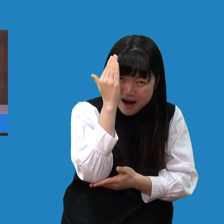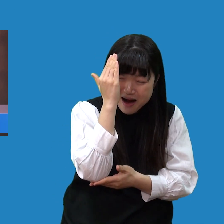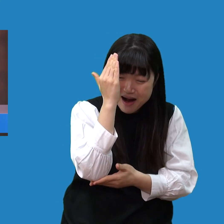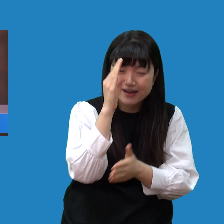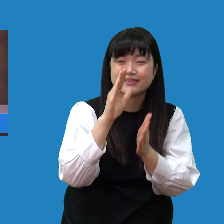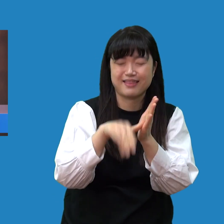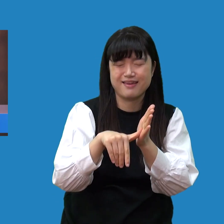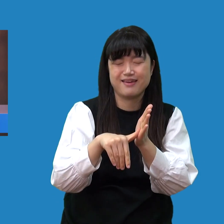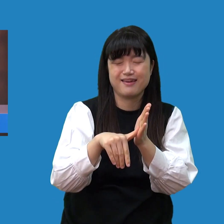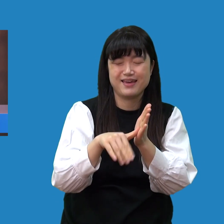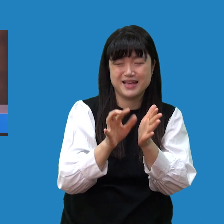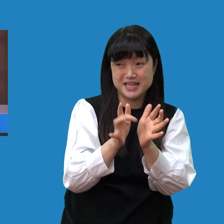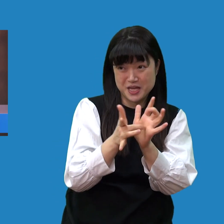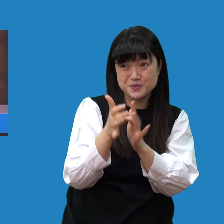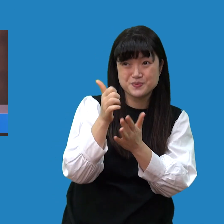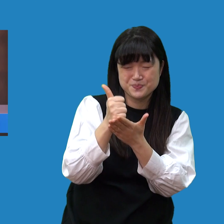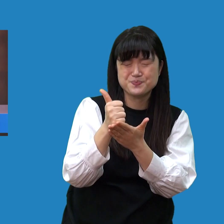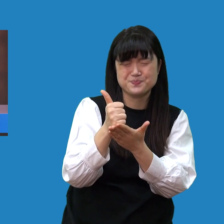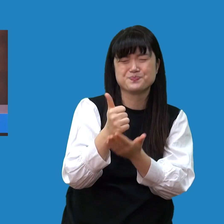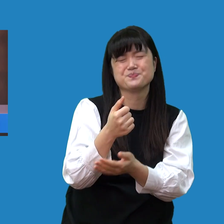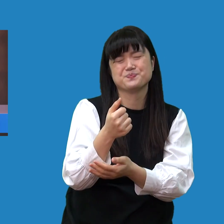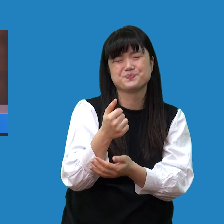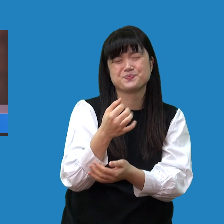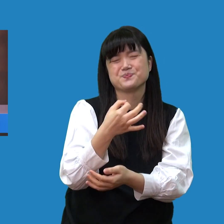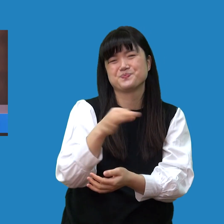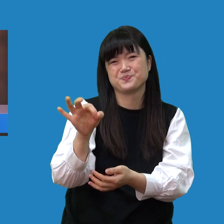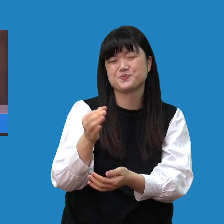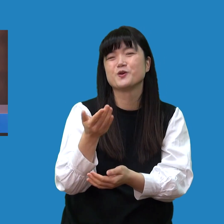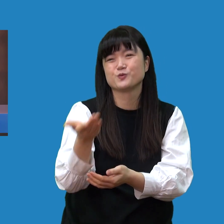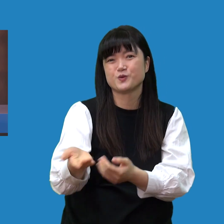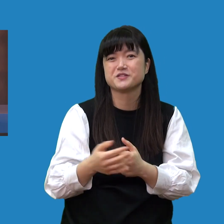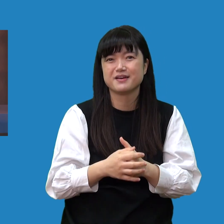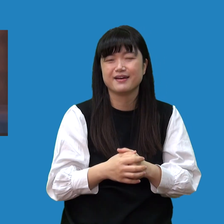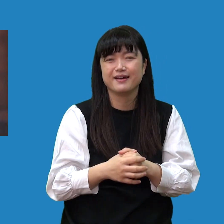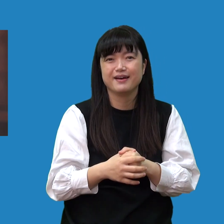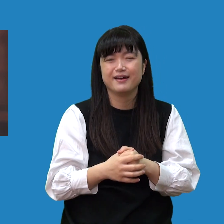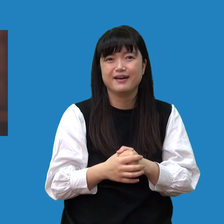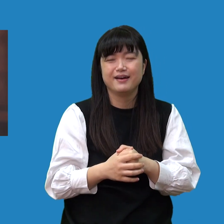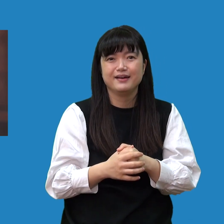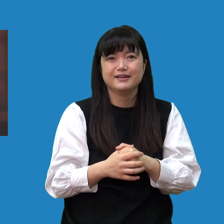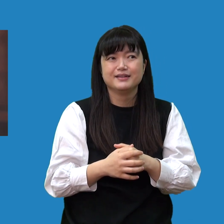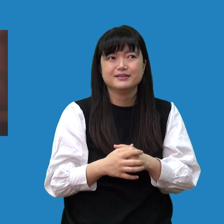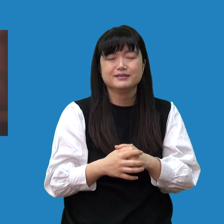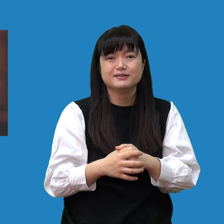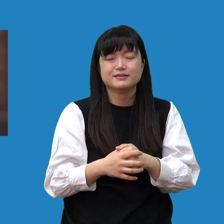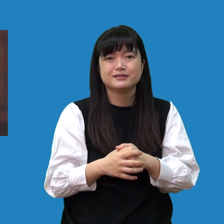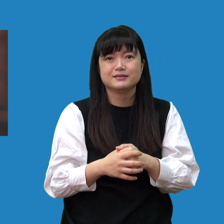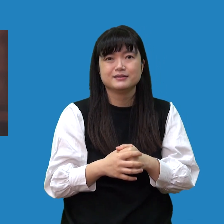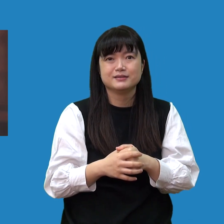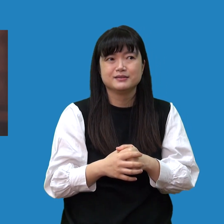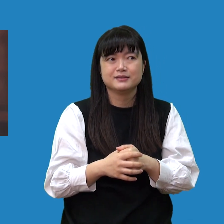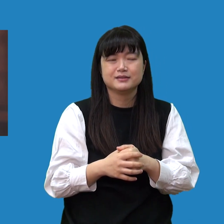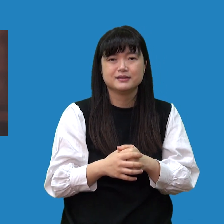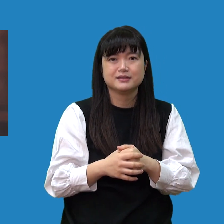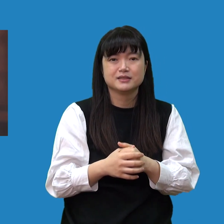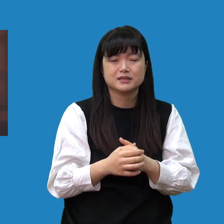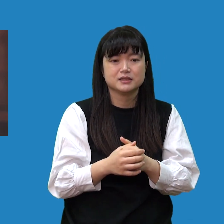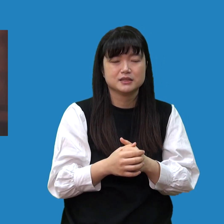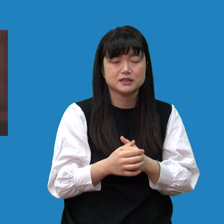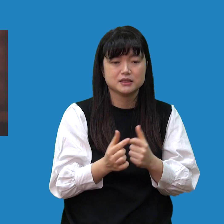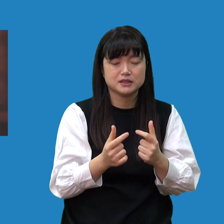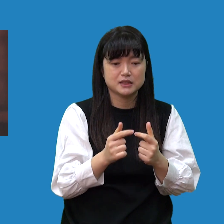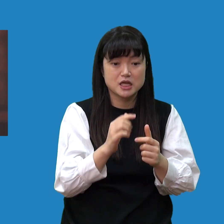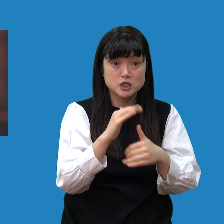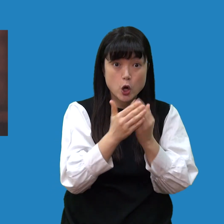영광의 때를 주님 자신도 인정하셨습니다. 자, 공동 번역으로 우리가